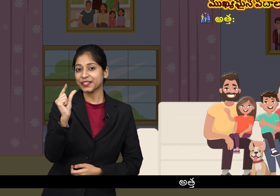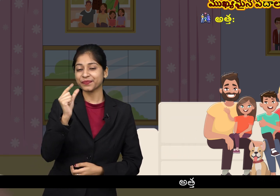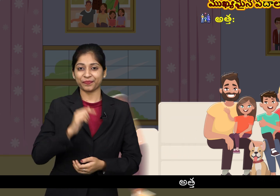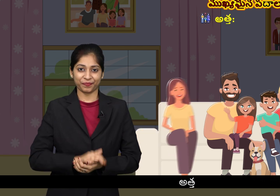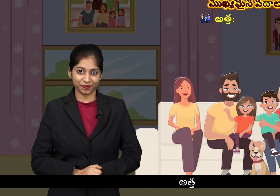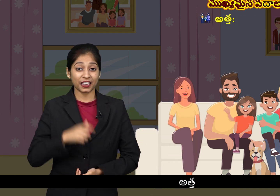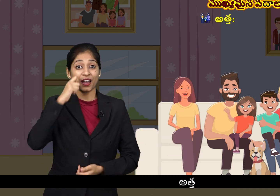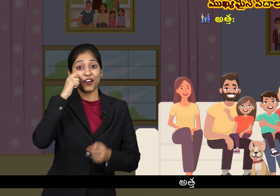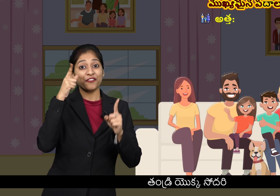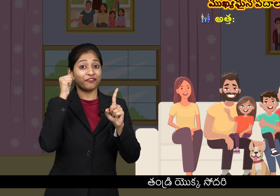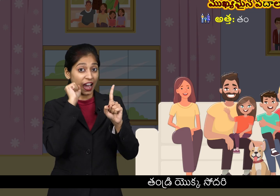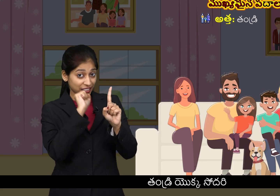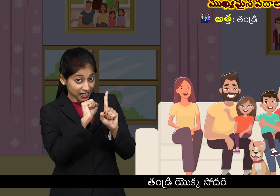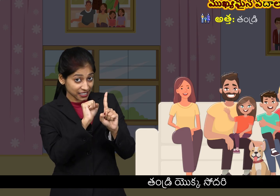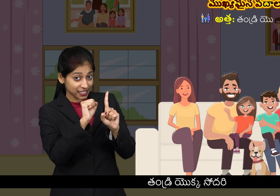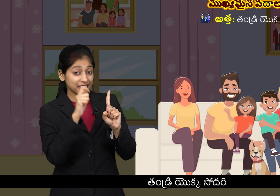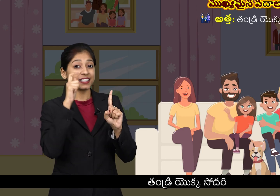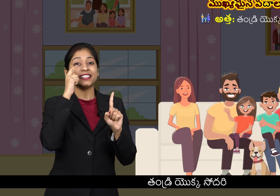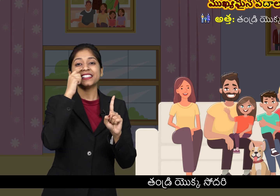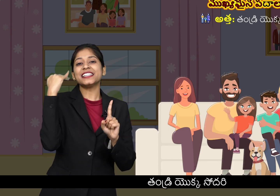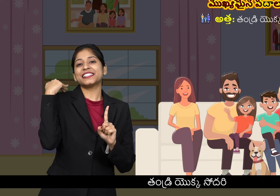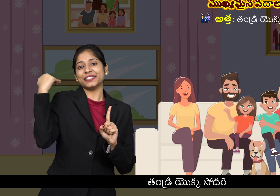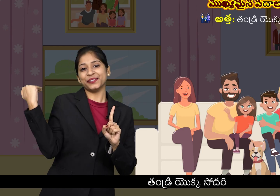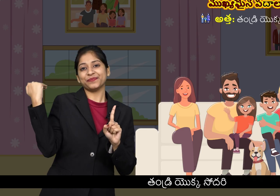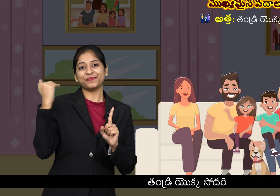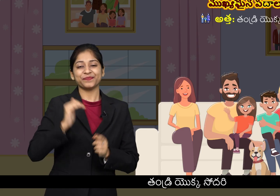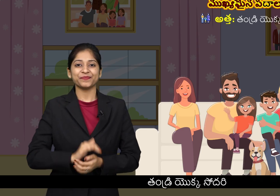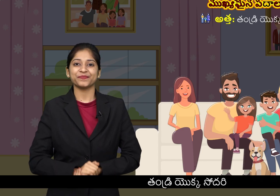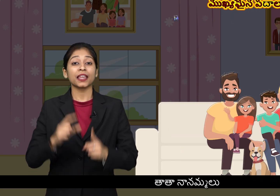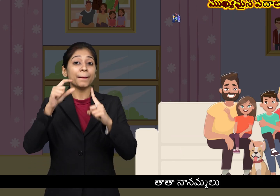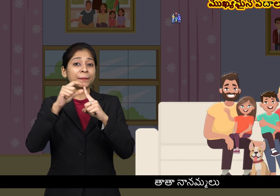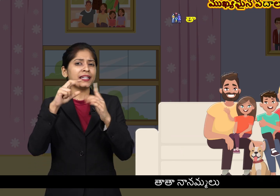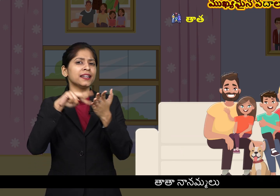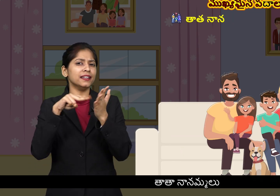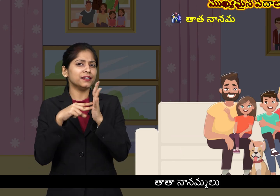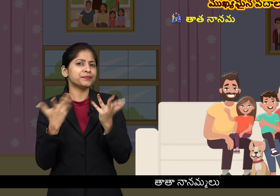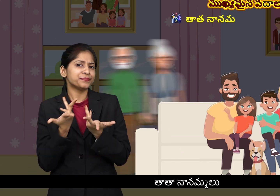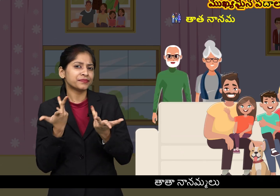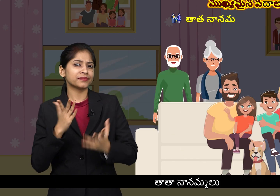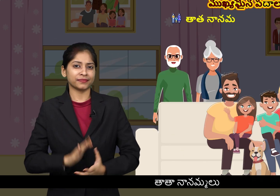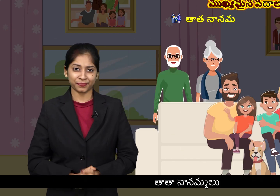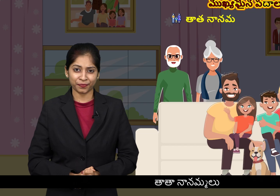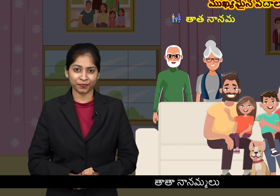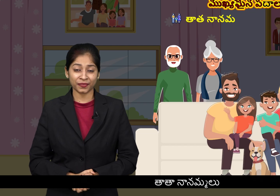అత్త తండ్రి యొక్క సోదరి. తాత నానమ్మలు